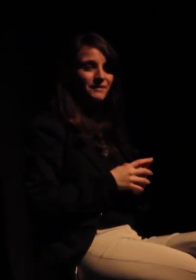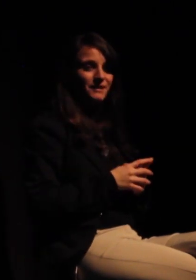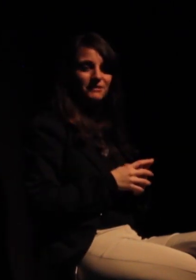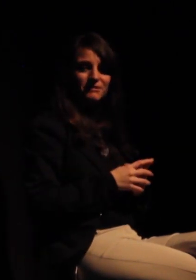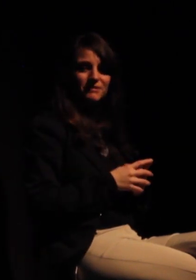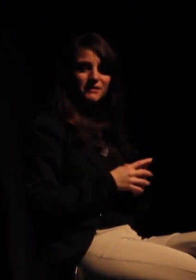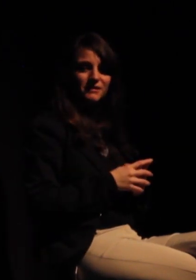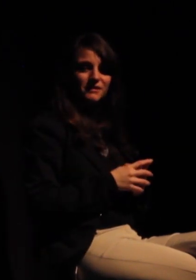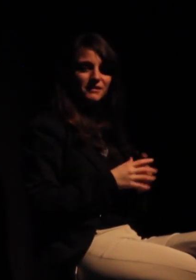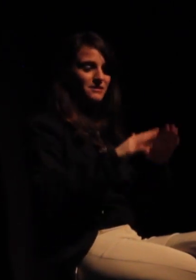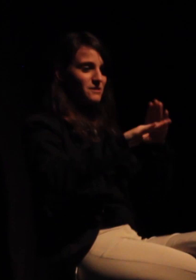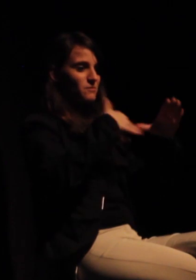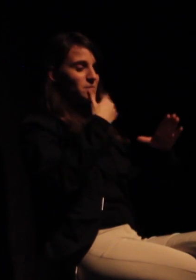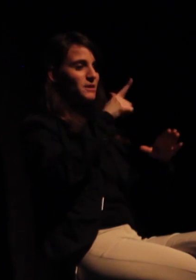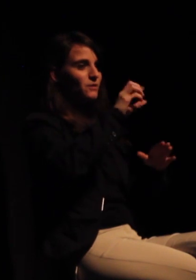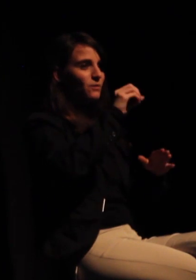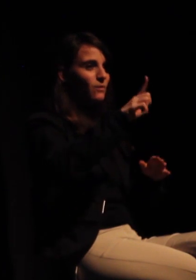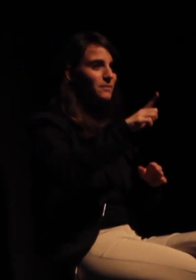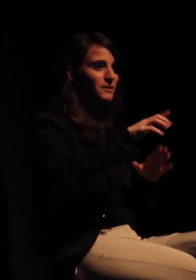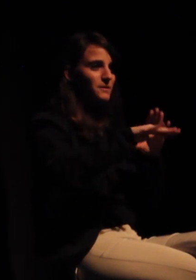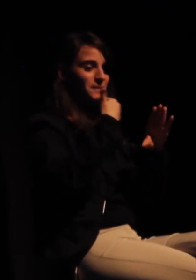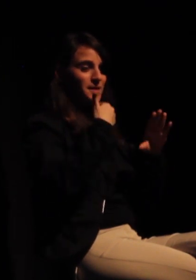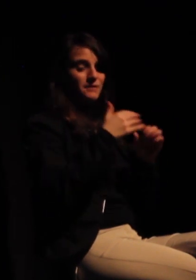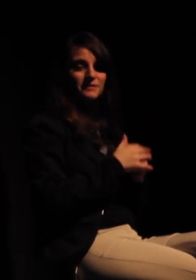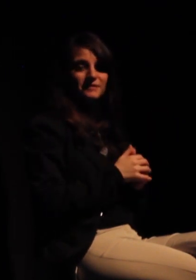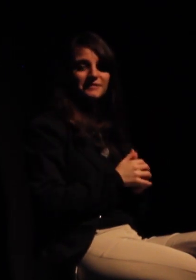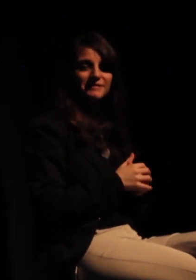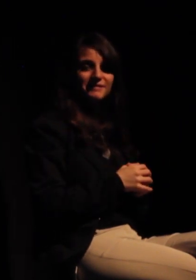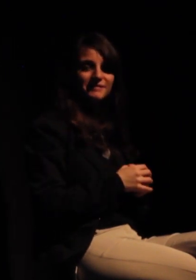mandou um e-mail e a comissária me mandou um e-mail.